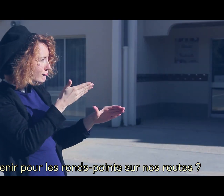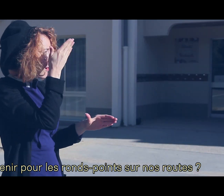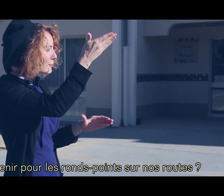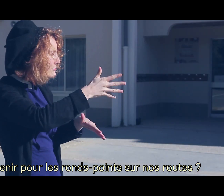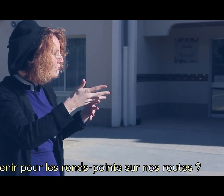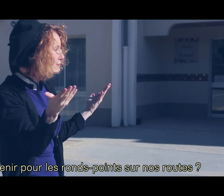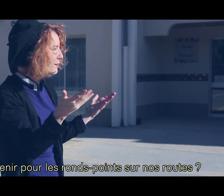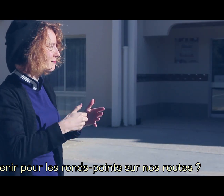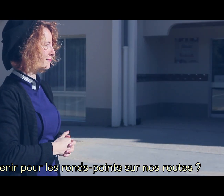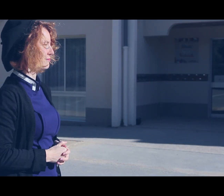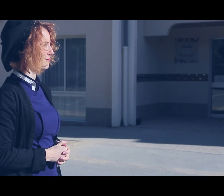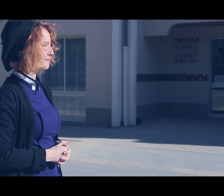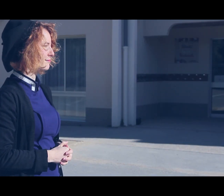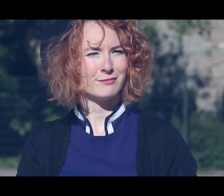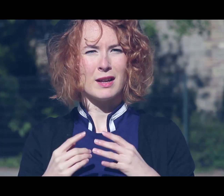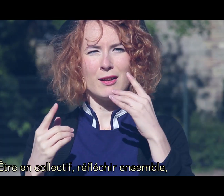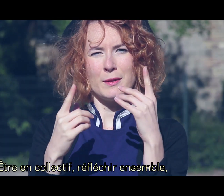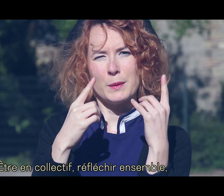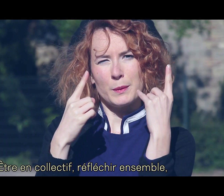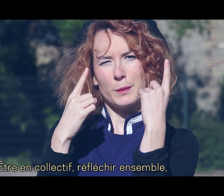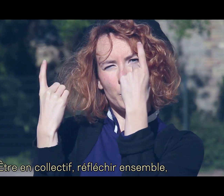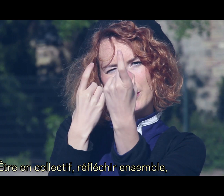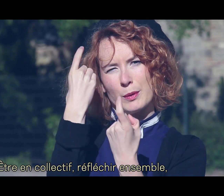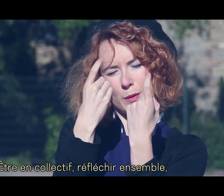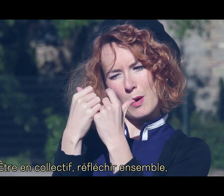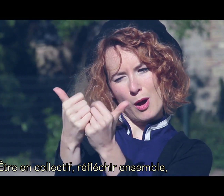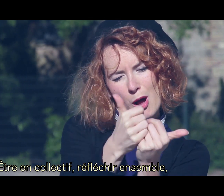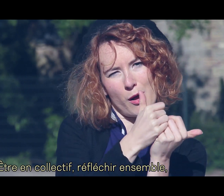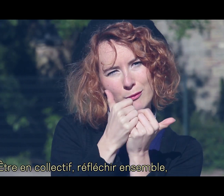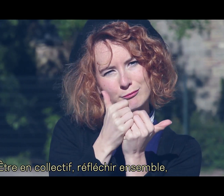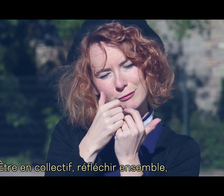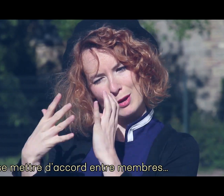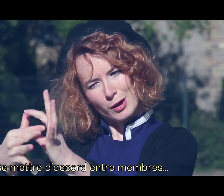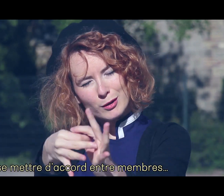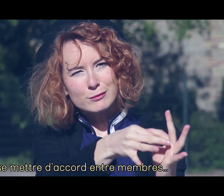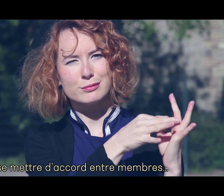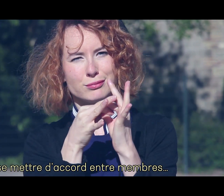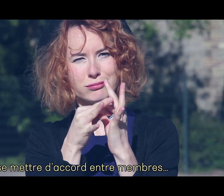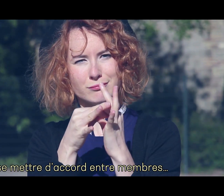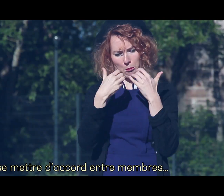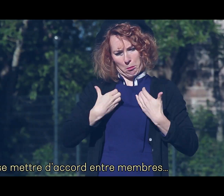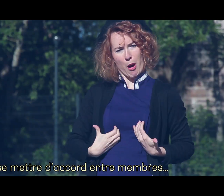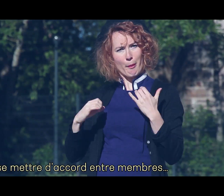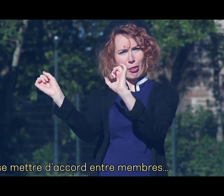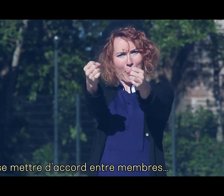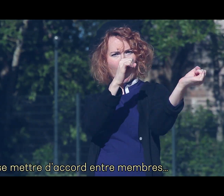La crise qu'on a rencontrée, quelque part, c'est quelque chose qui n'a pas été facile au départ, mais au bout du compte, qui m'a ouvert des voies et qui m'a